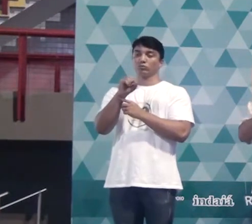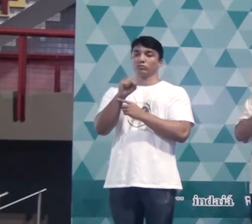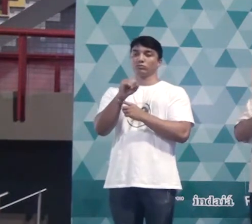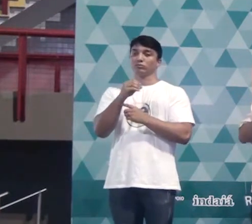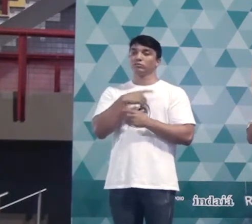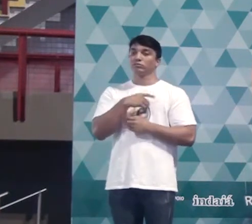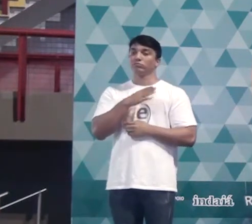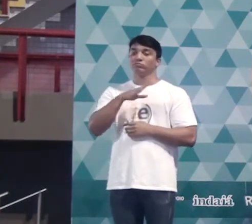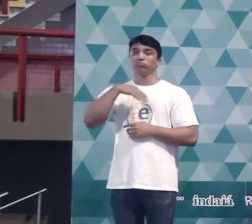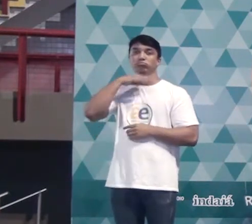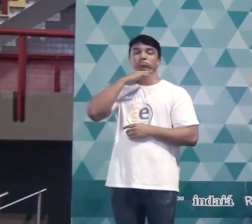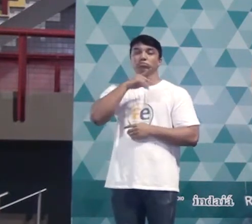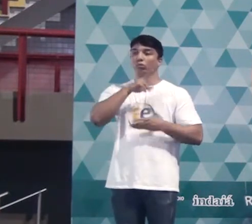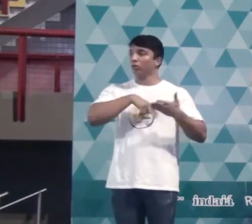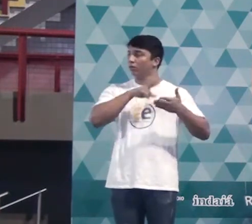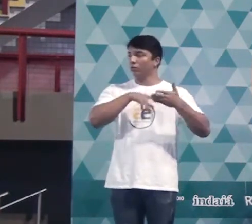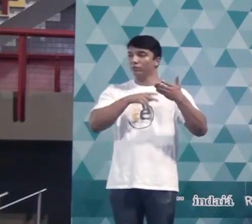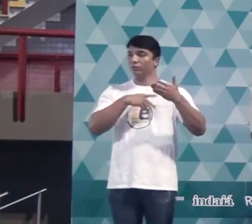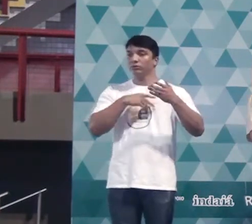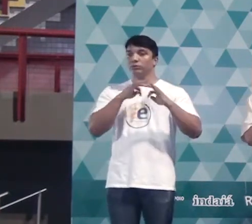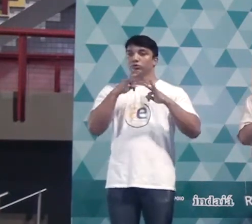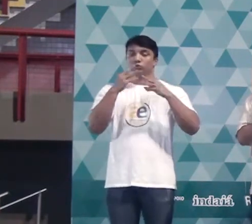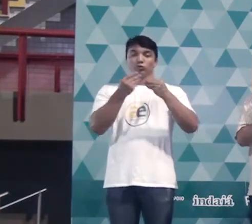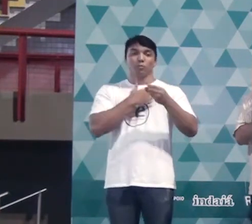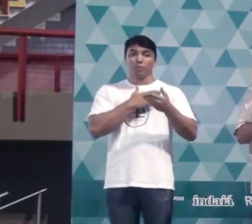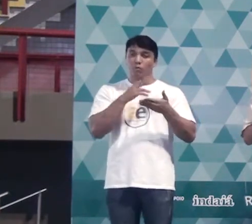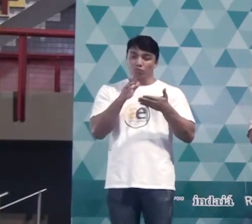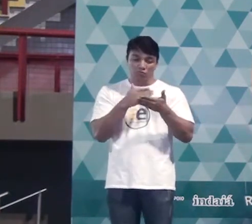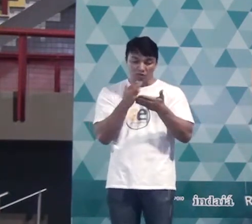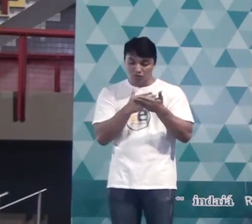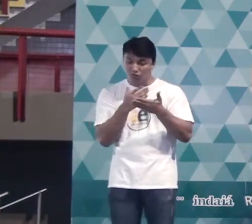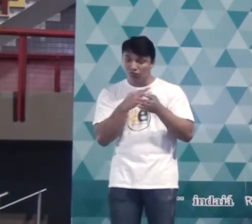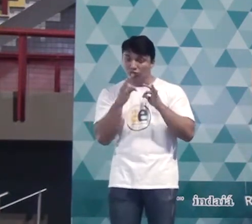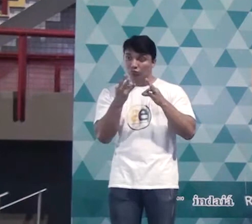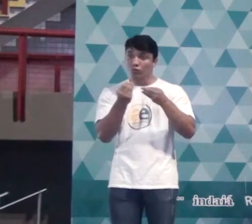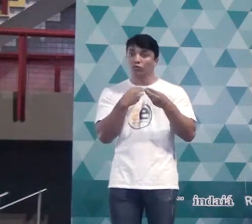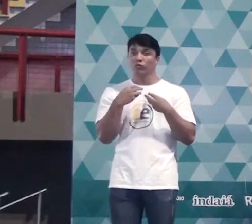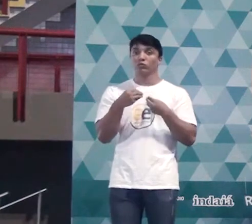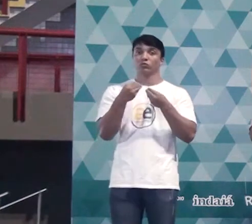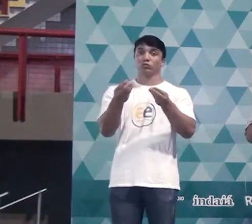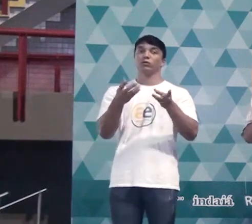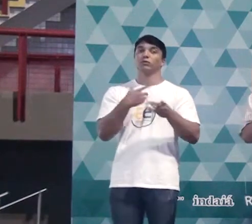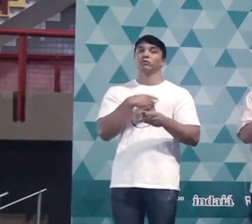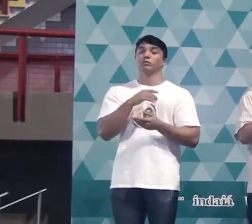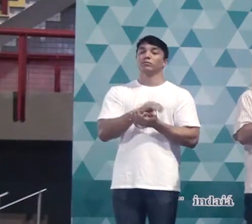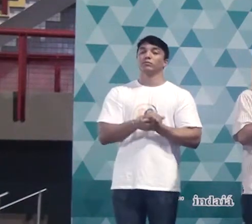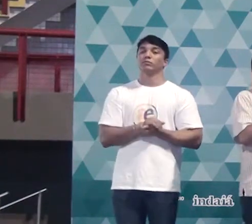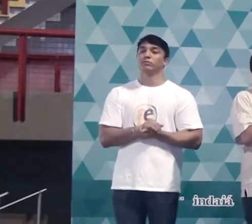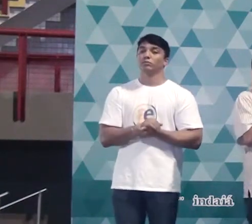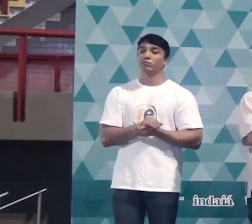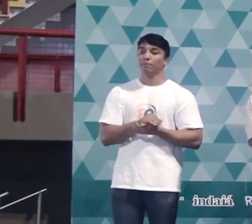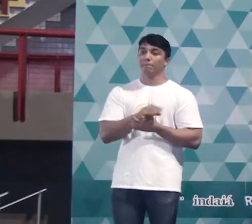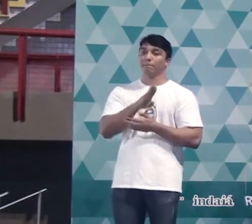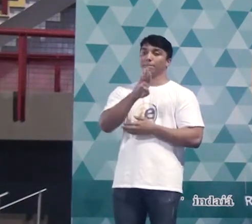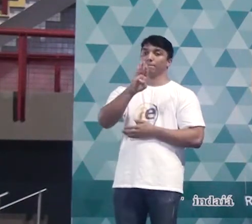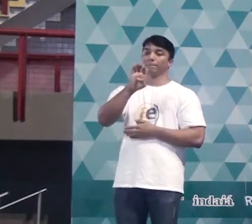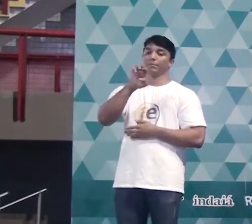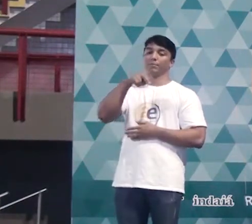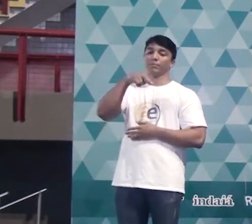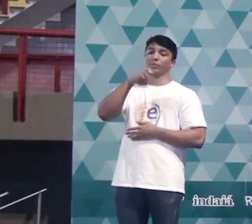abuso de leitura. Vou pegar todos os meus livros e vou doar para a primeira instituição beneficente que eu